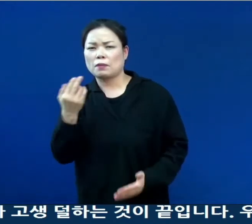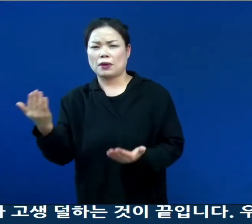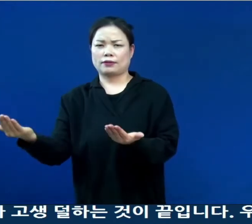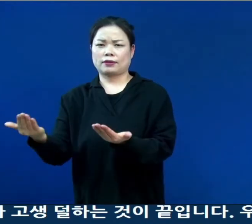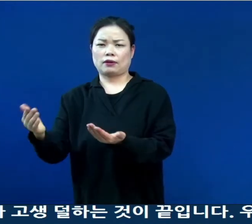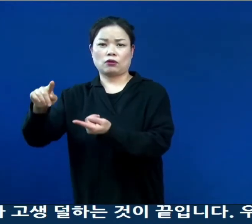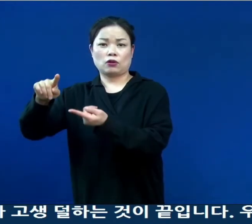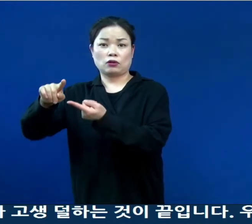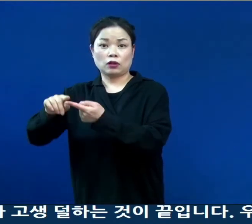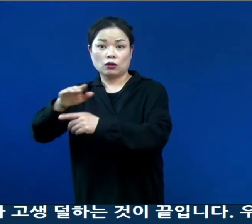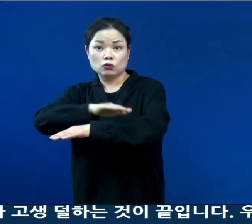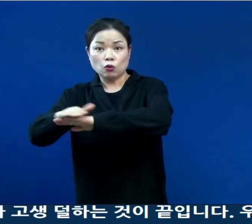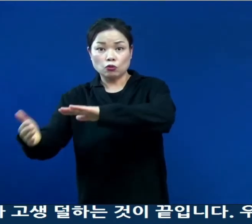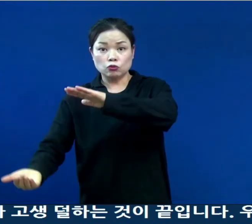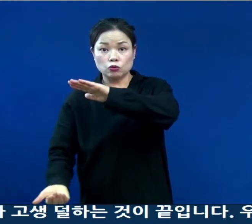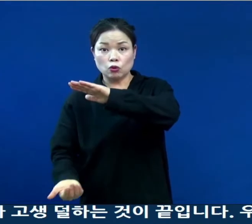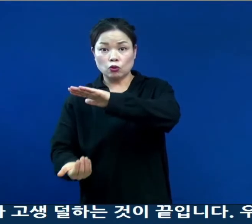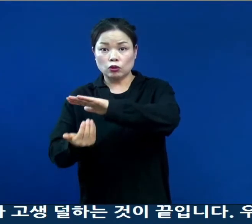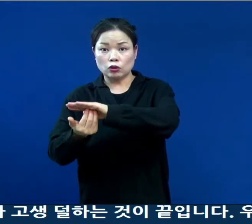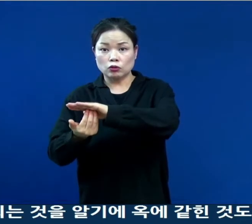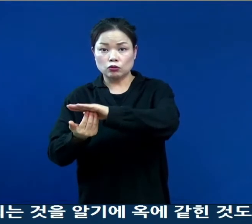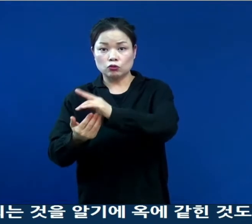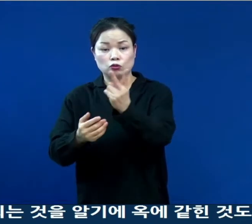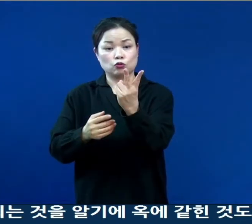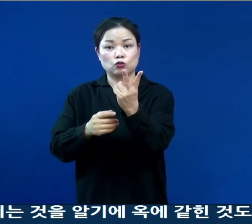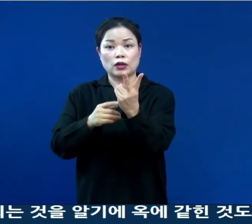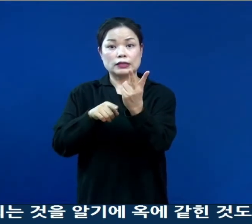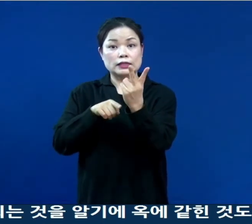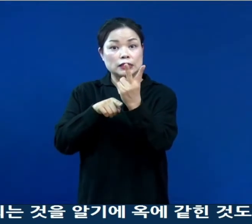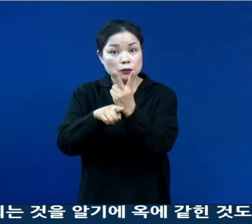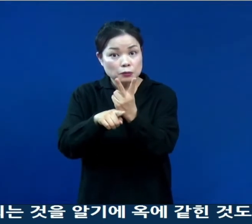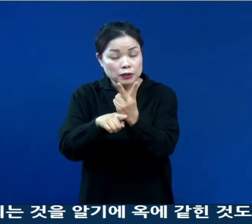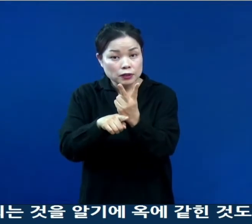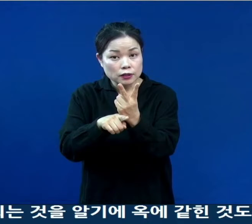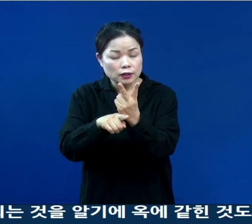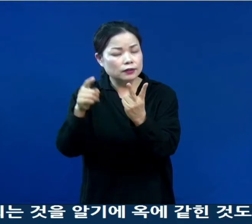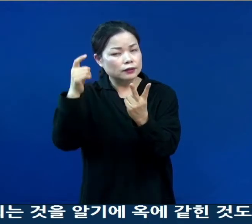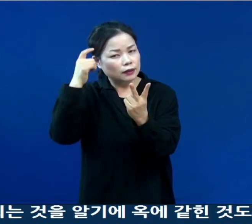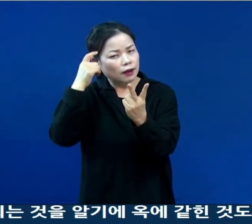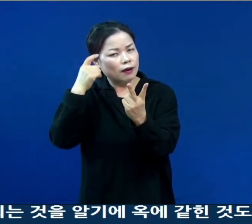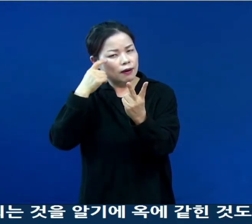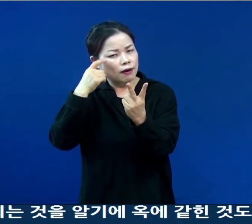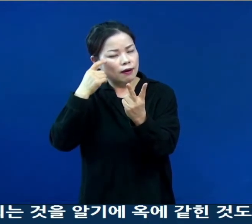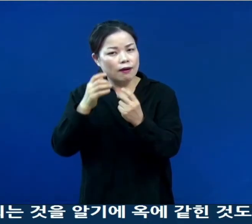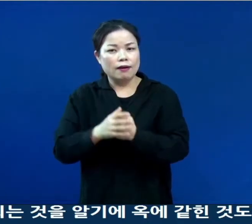사건에서 형통이라는 두 가지 의미가 어떤 것인지 생각해 보아야 합니다.